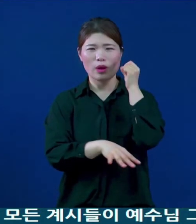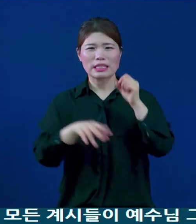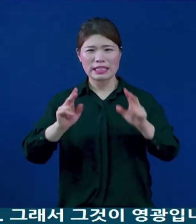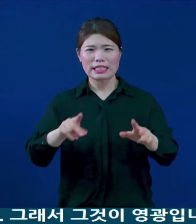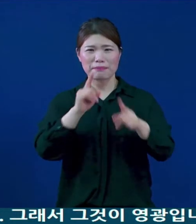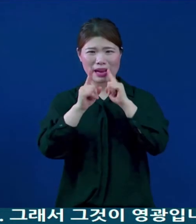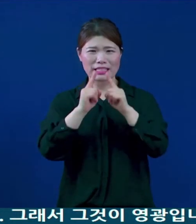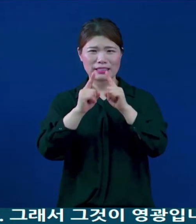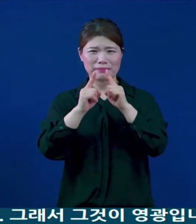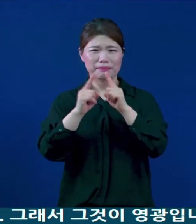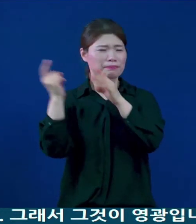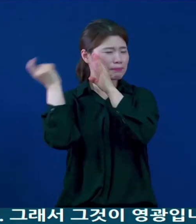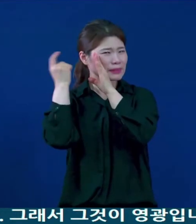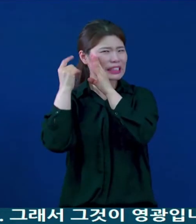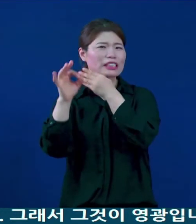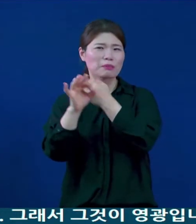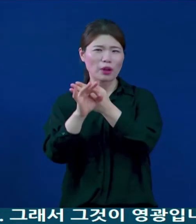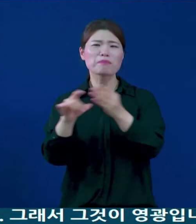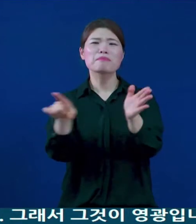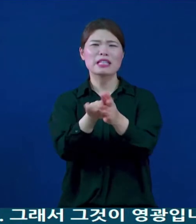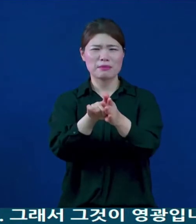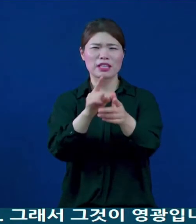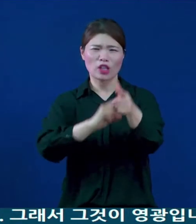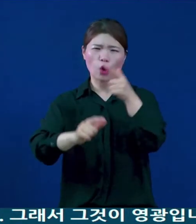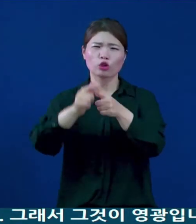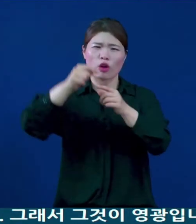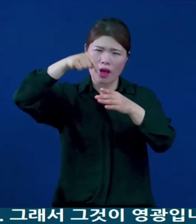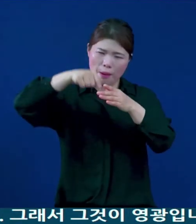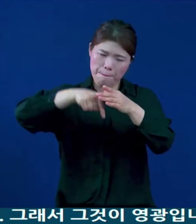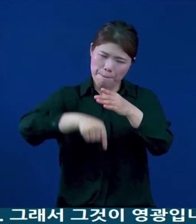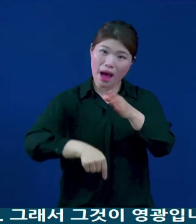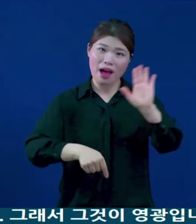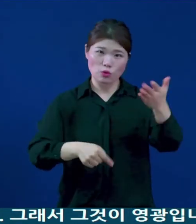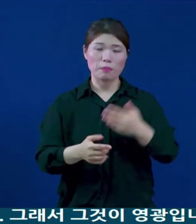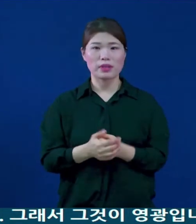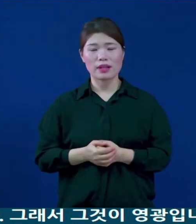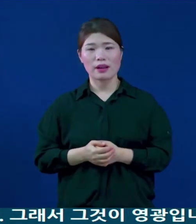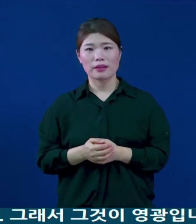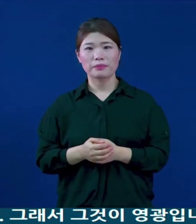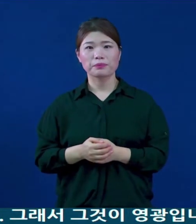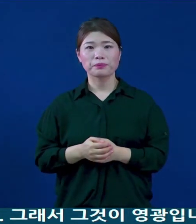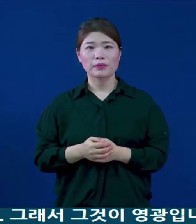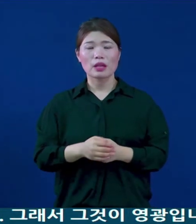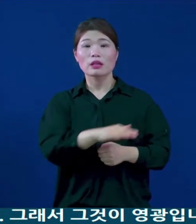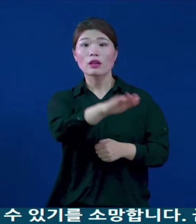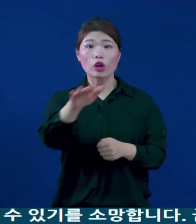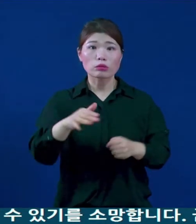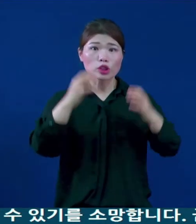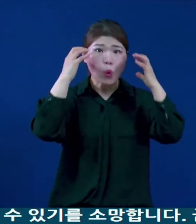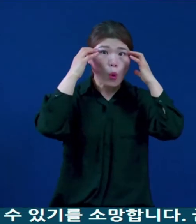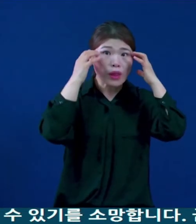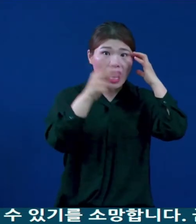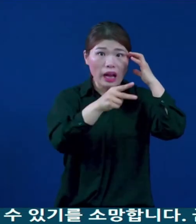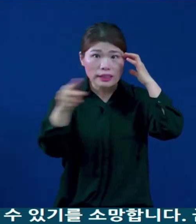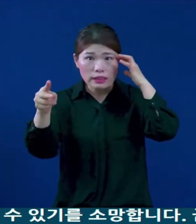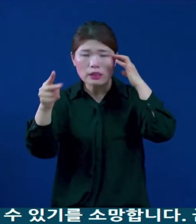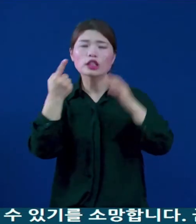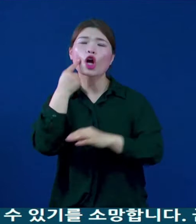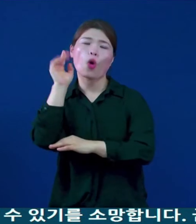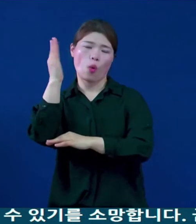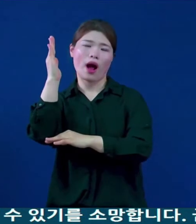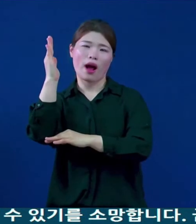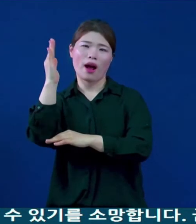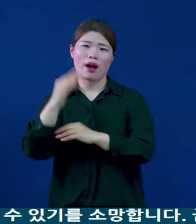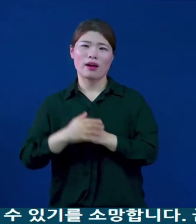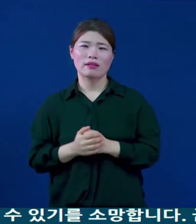좀 더 더해질 수 있으리라 소망을 해봅니다. 여러분, 우리 고난이 영광일 수 있습니다.